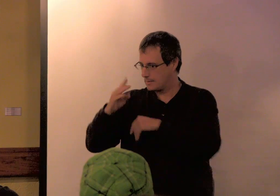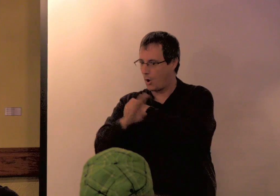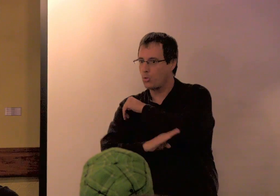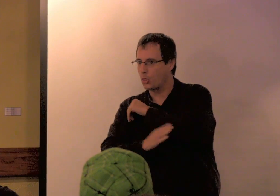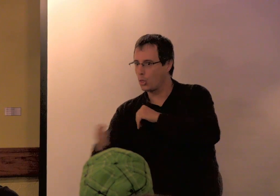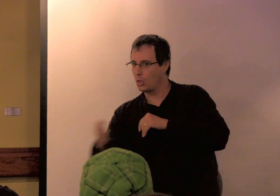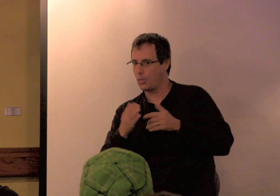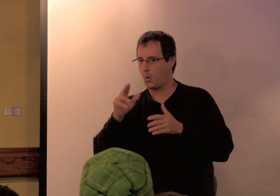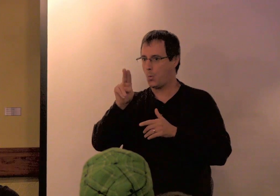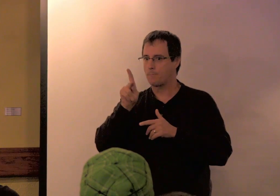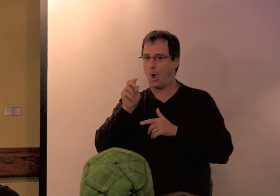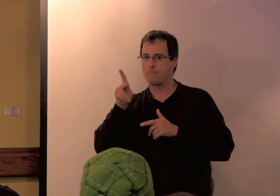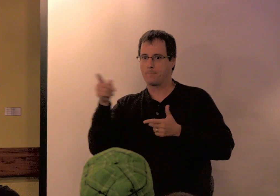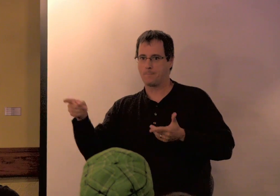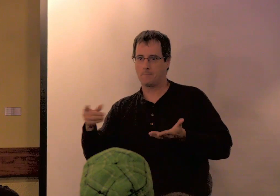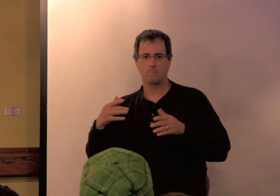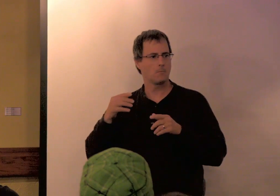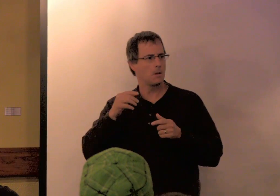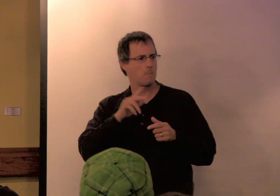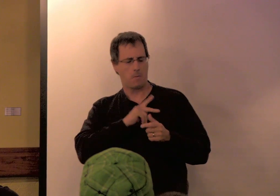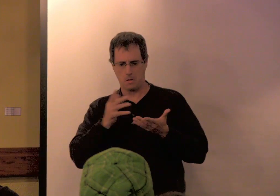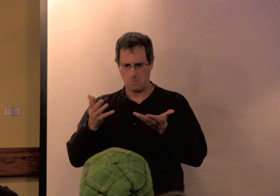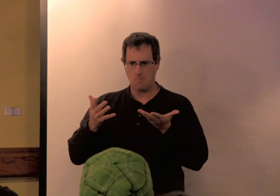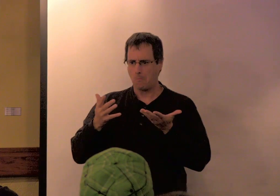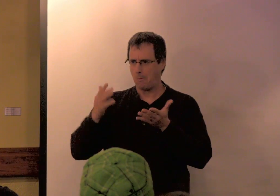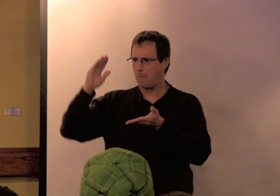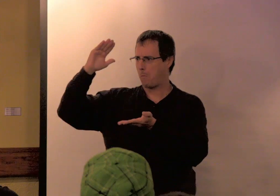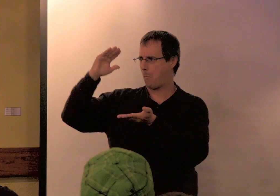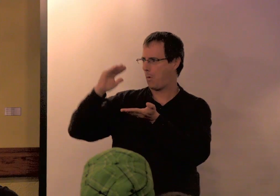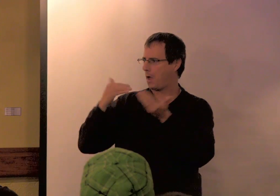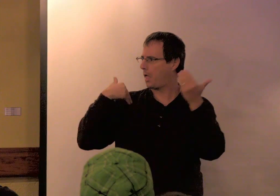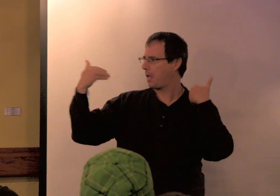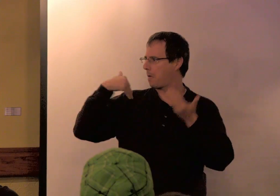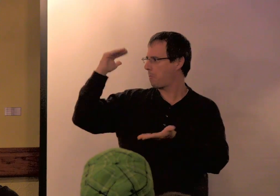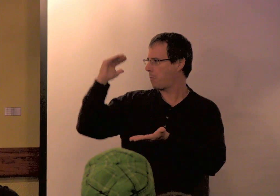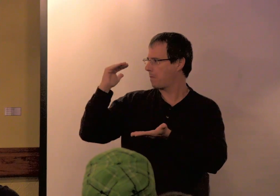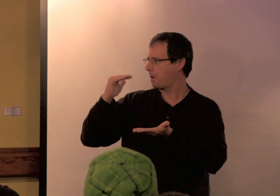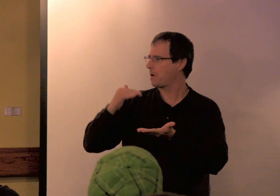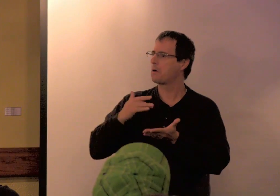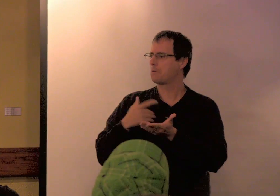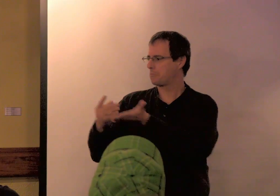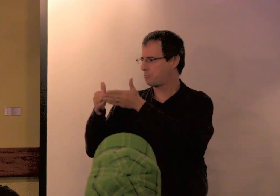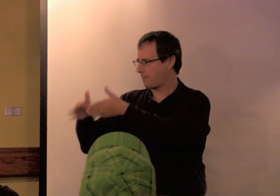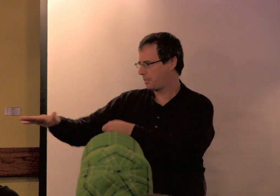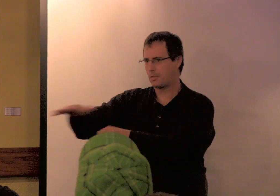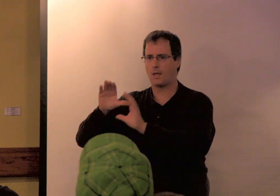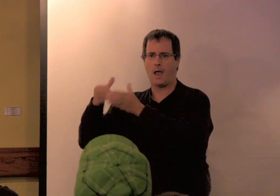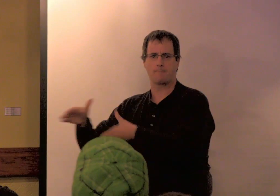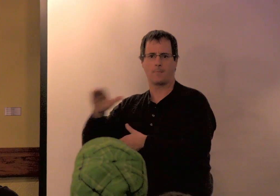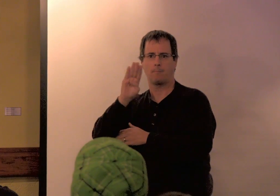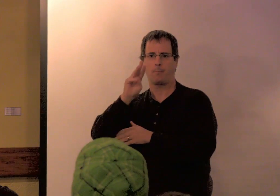Julie Châteauvert leur a demandé justement s'ils voulaient participer à l'UPOP. Et c'est la raison pour laquelle Pamela a